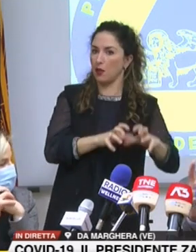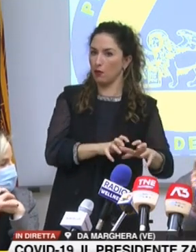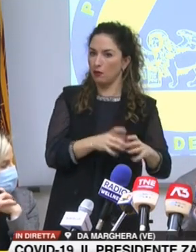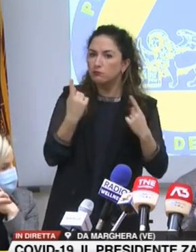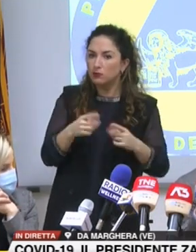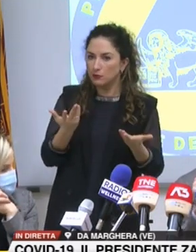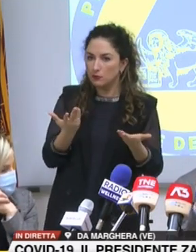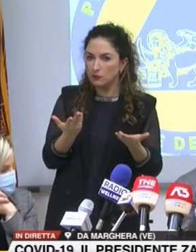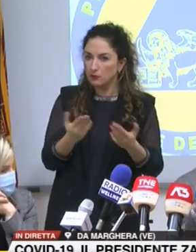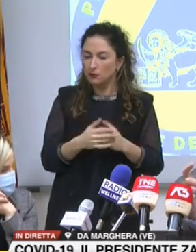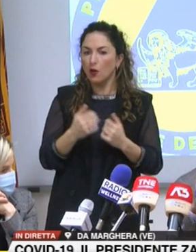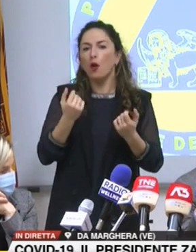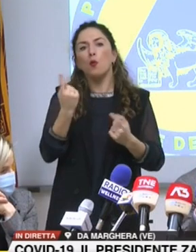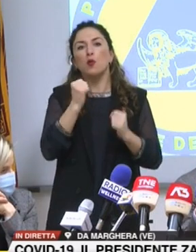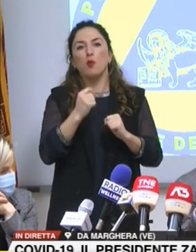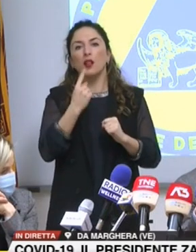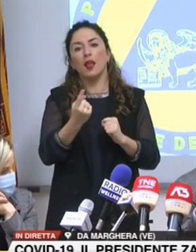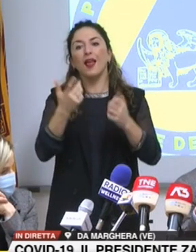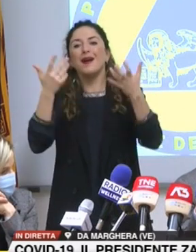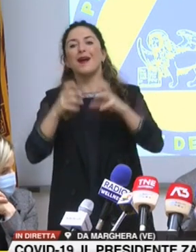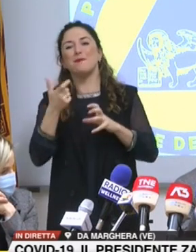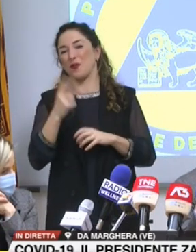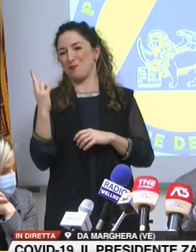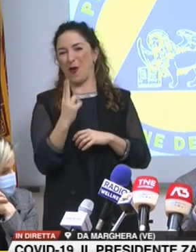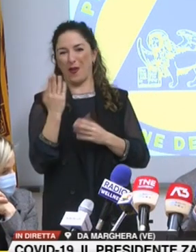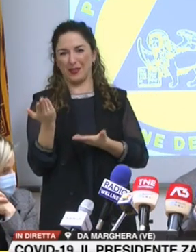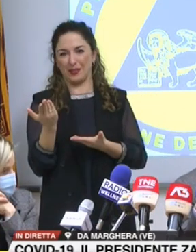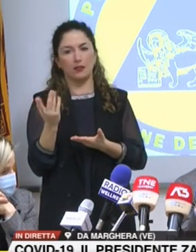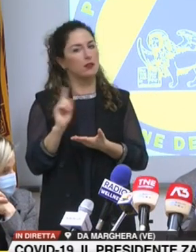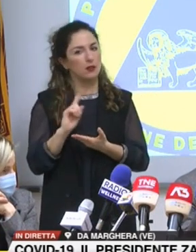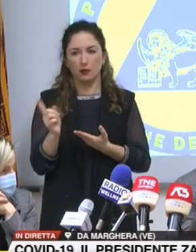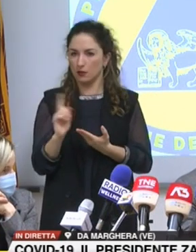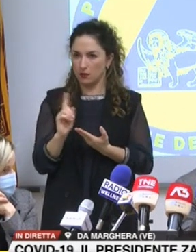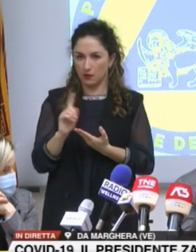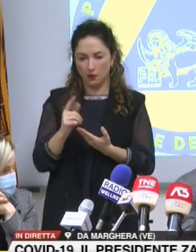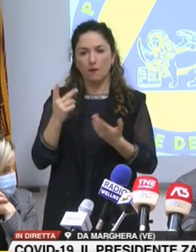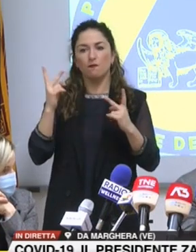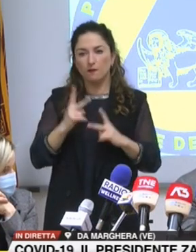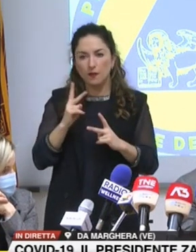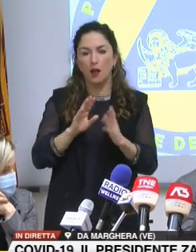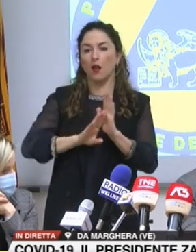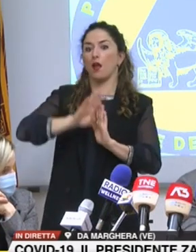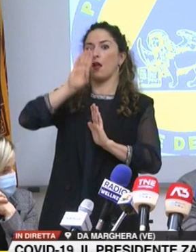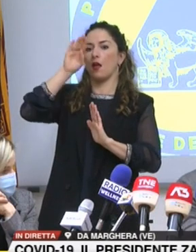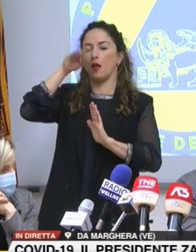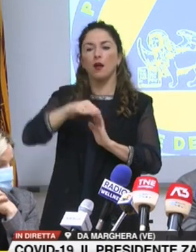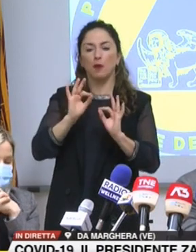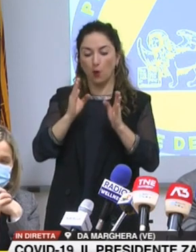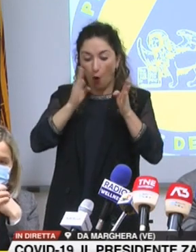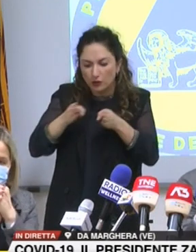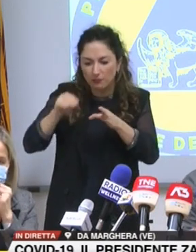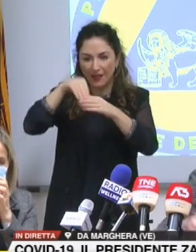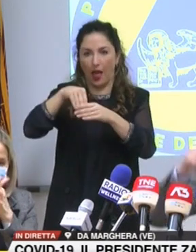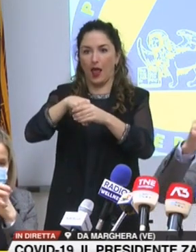tema, perché uno potrebbe dire calano perché ci sono i morti. Invece il vero tema è che noi l'inversione abbiamo avuta